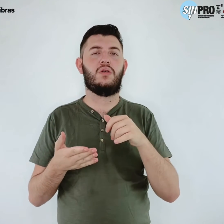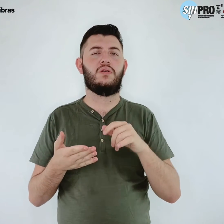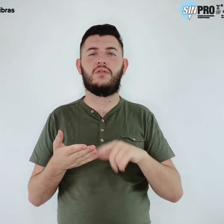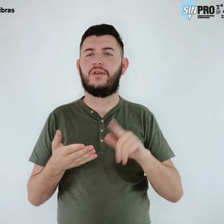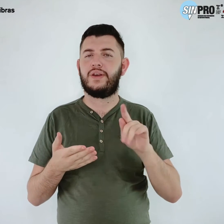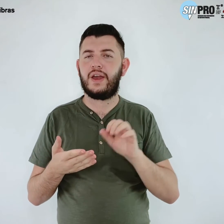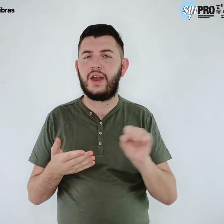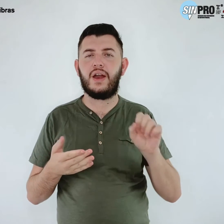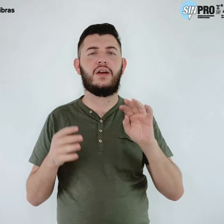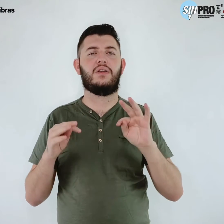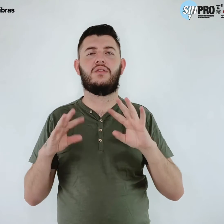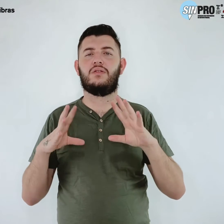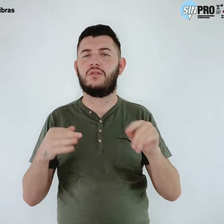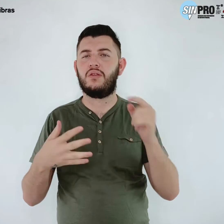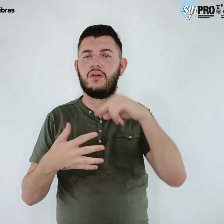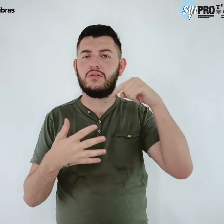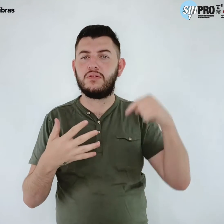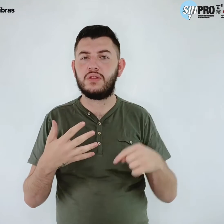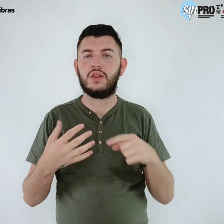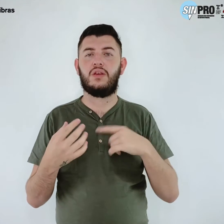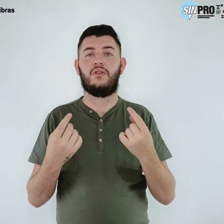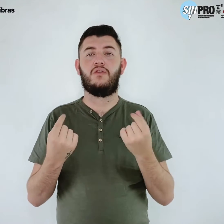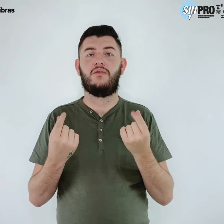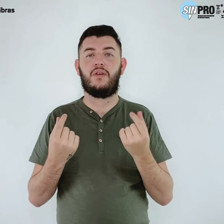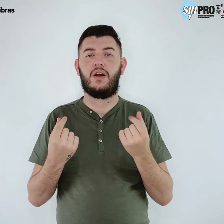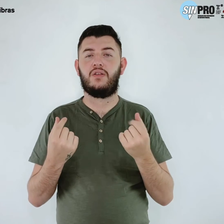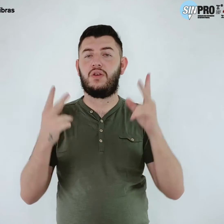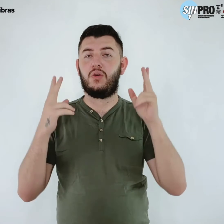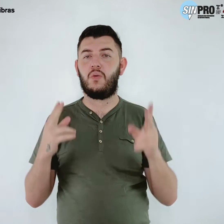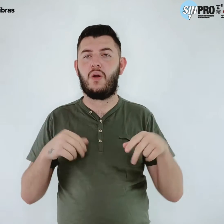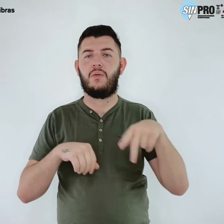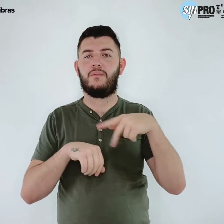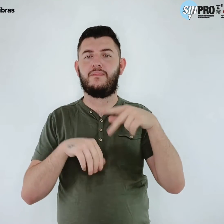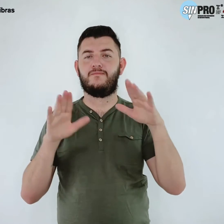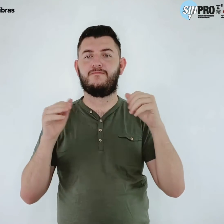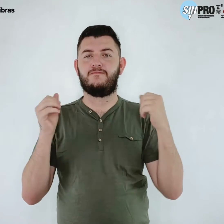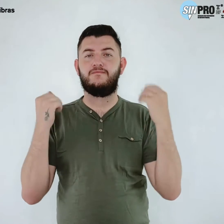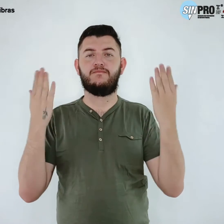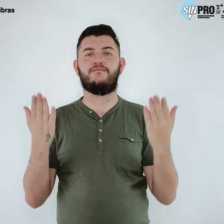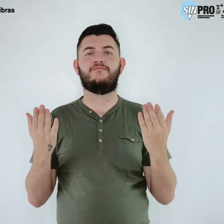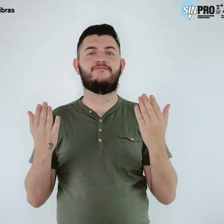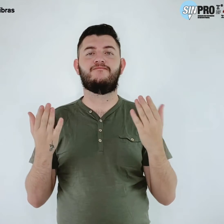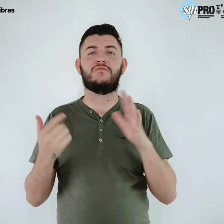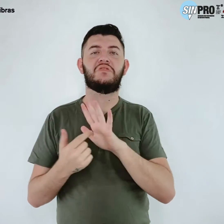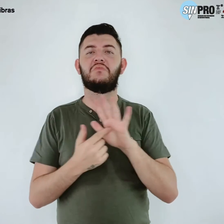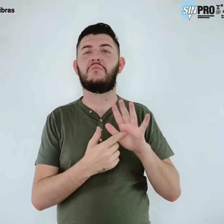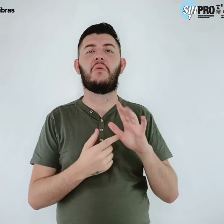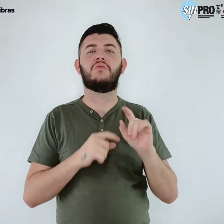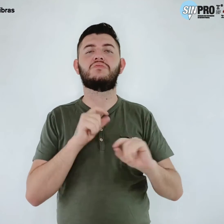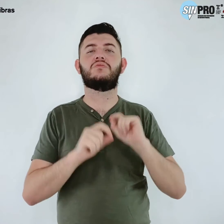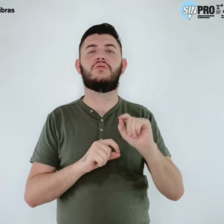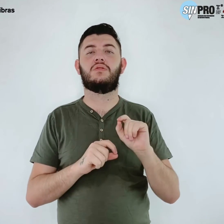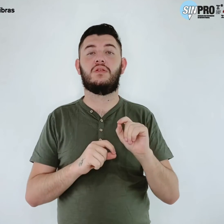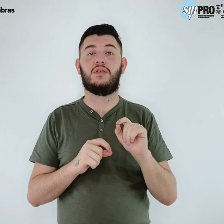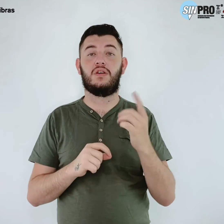Brasil, passou a ter como referência o preço internacional. O que isso traz na prática?